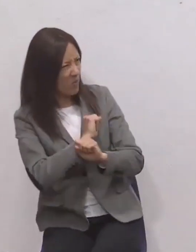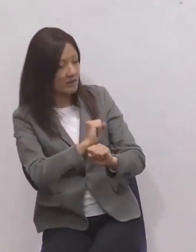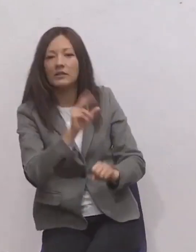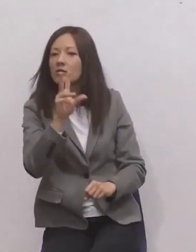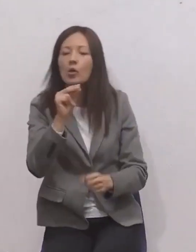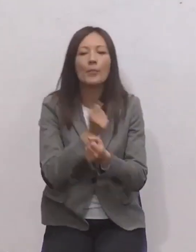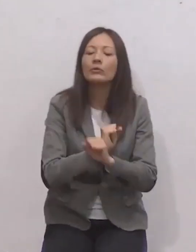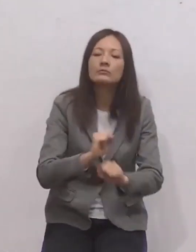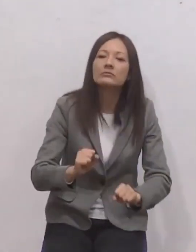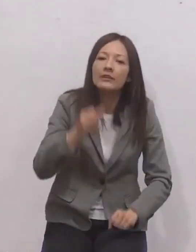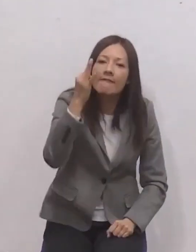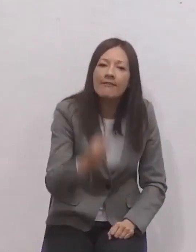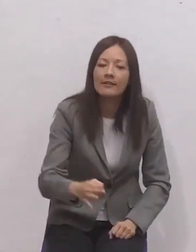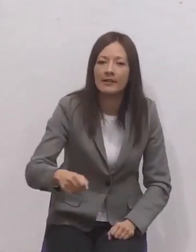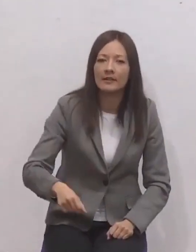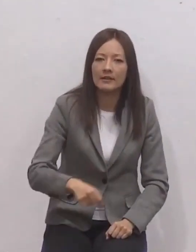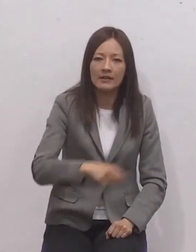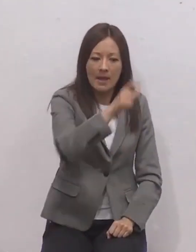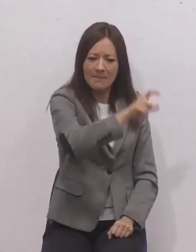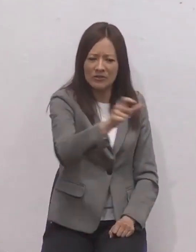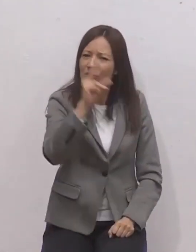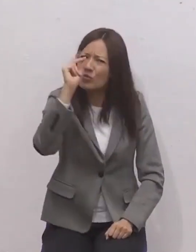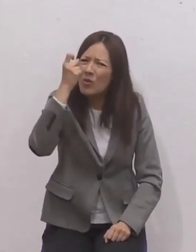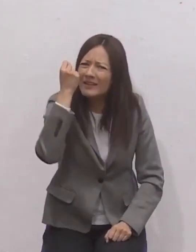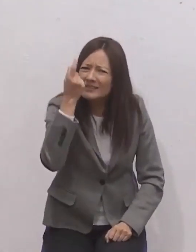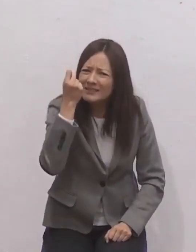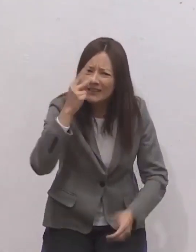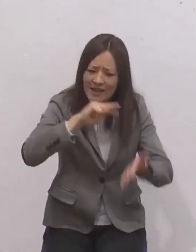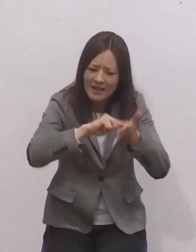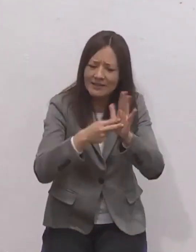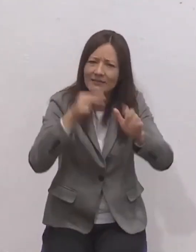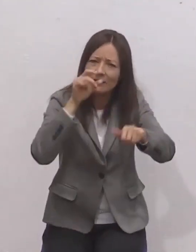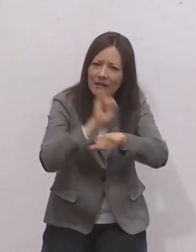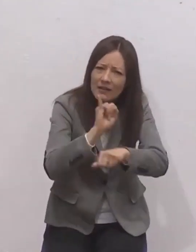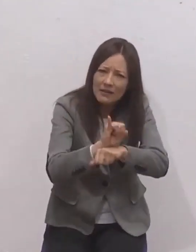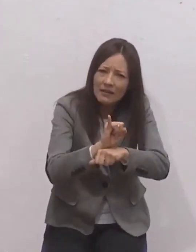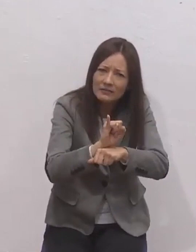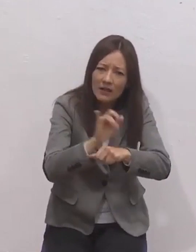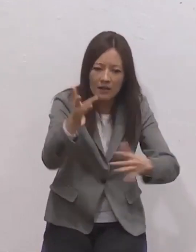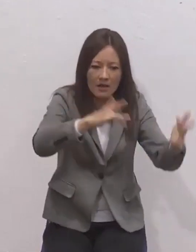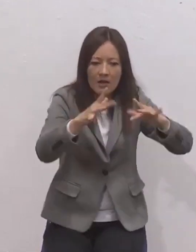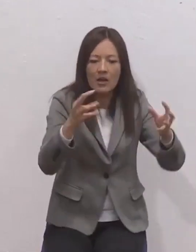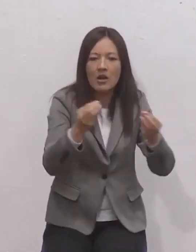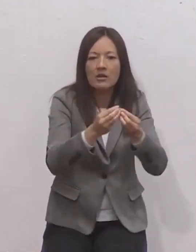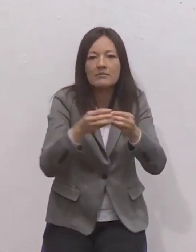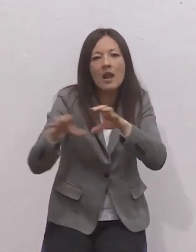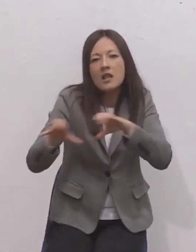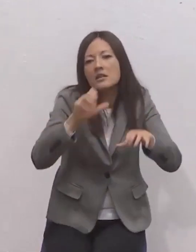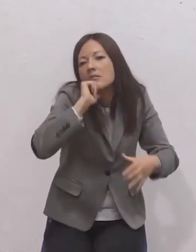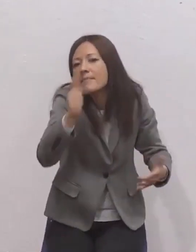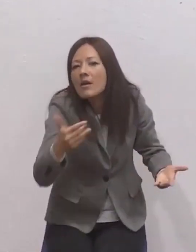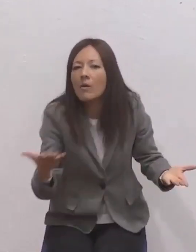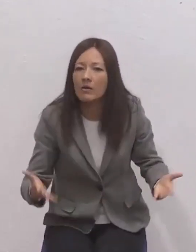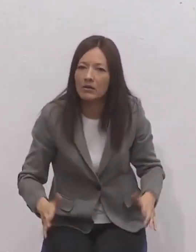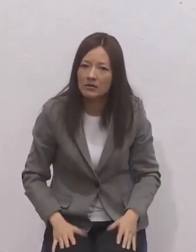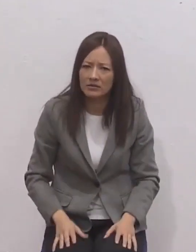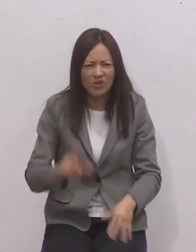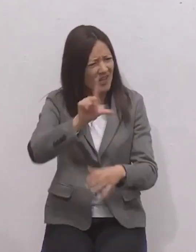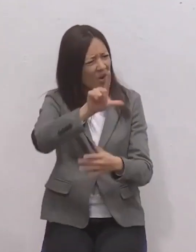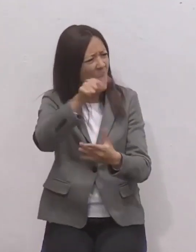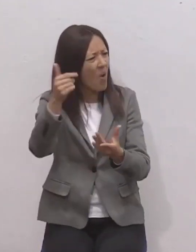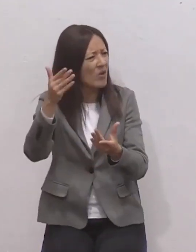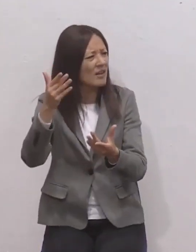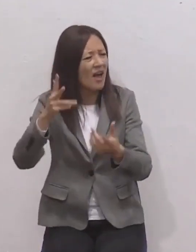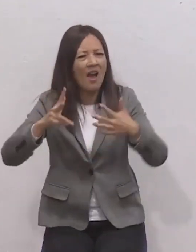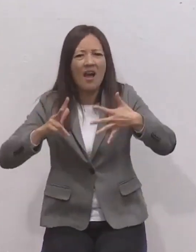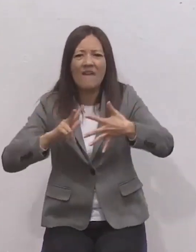no es imposible. Porque cuando la gente no está entendiendo qué es la iglesia, se está congregando para lo peor. No sé cómo dice otra versión, si